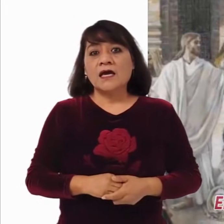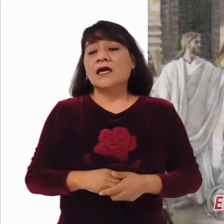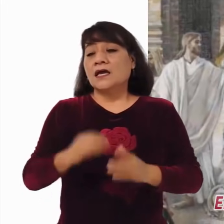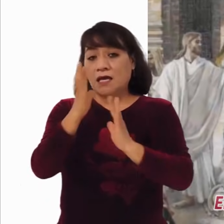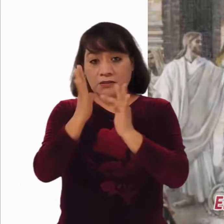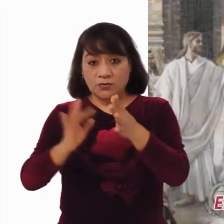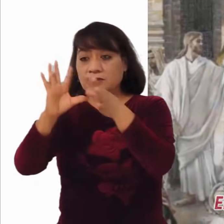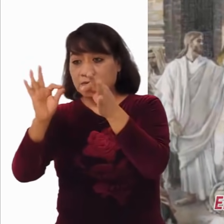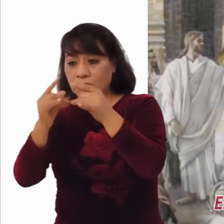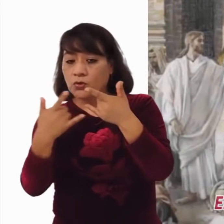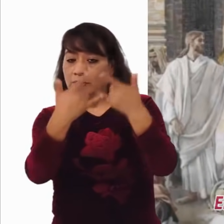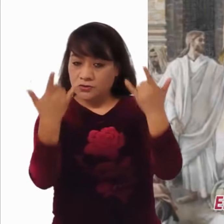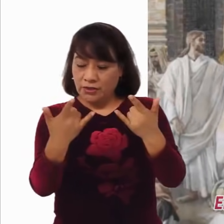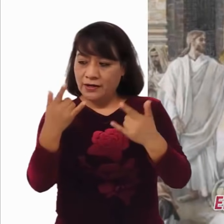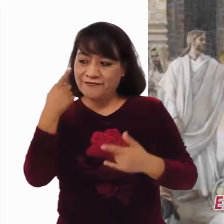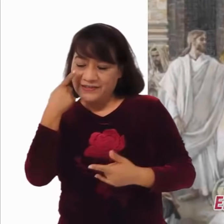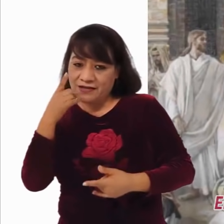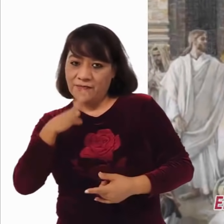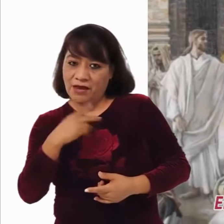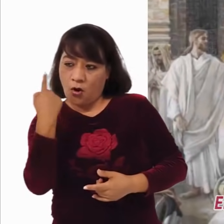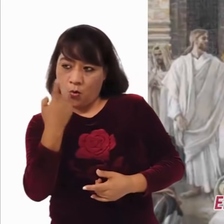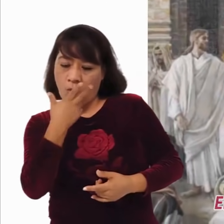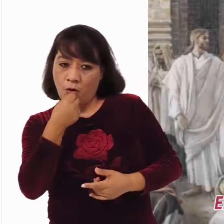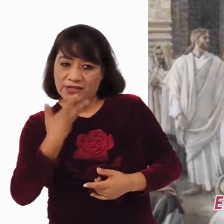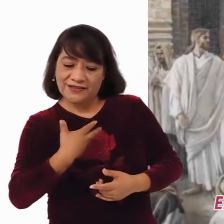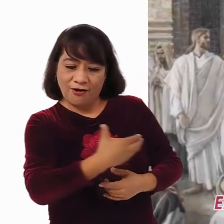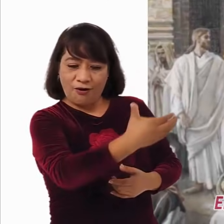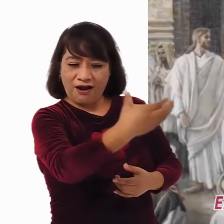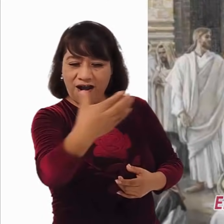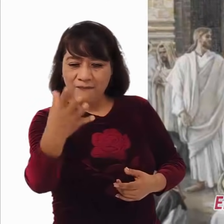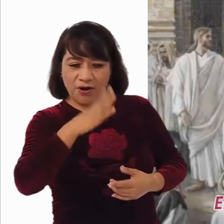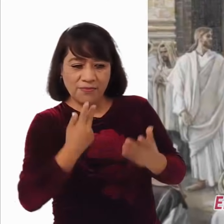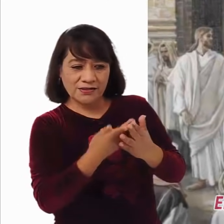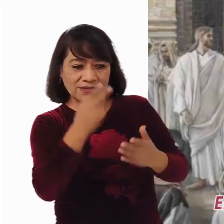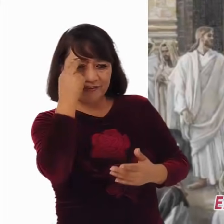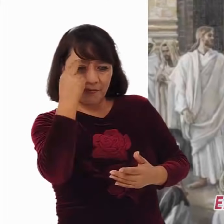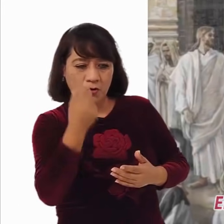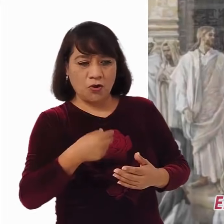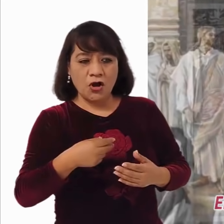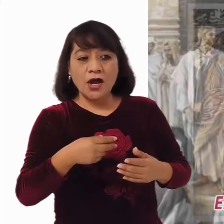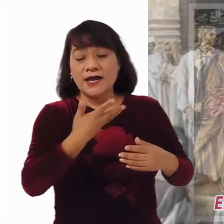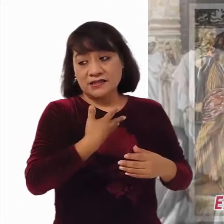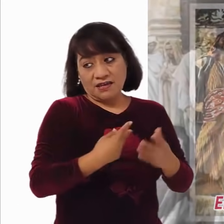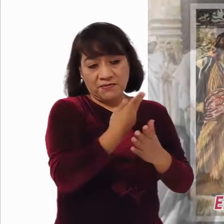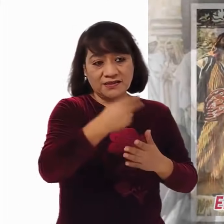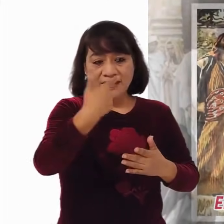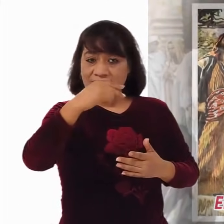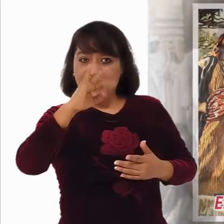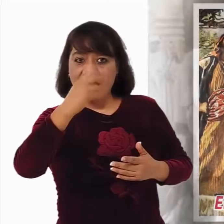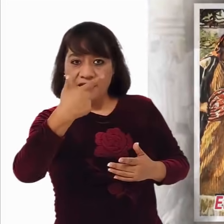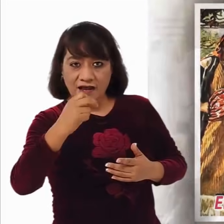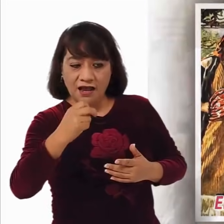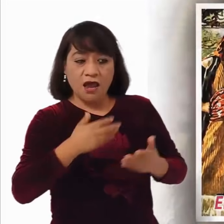Entonces les dijo esta parábola: un hombre tenía una higuera plantada en su viñedo. Fue a buscar higos y no los